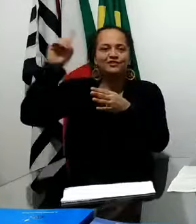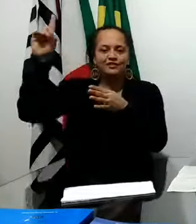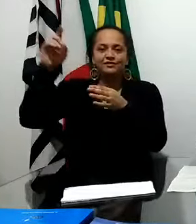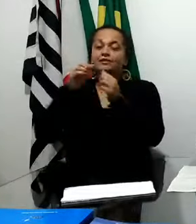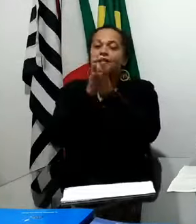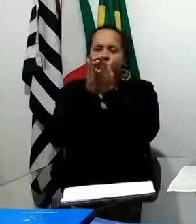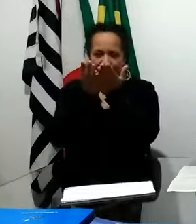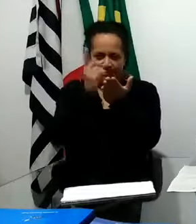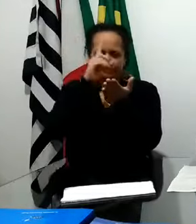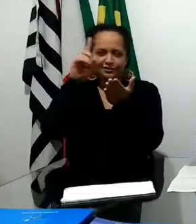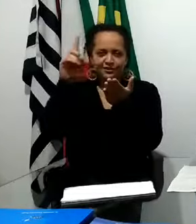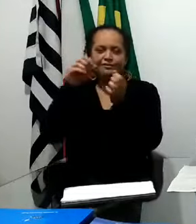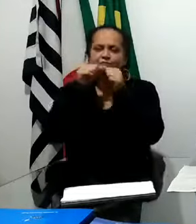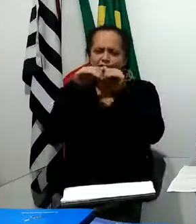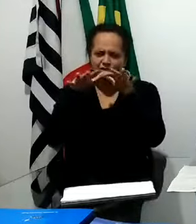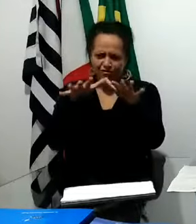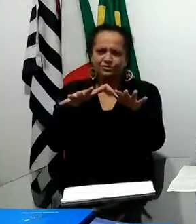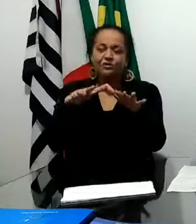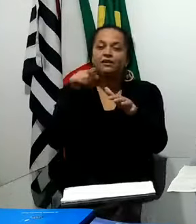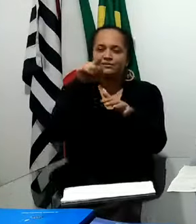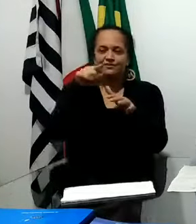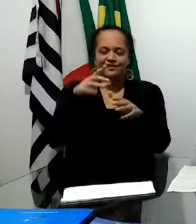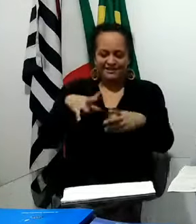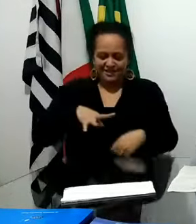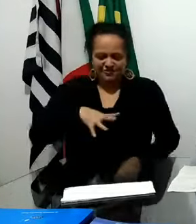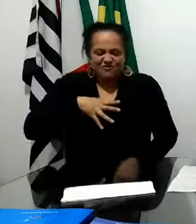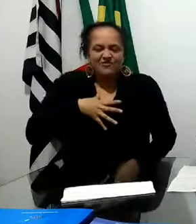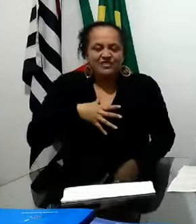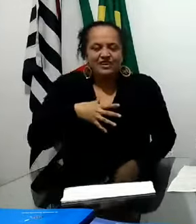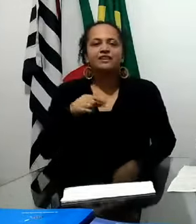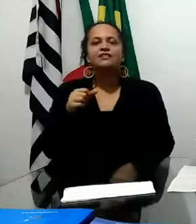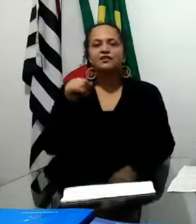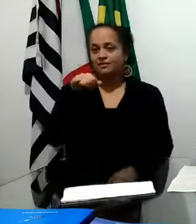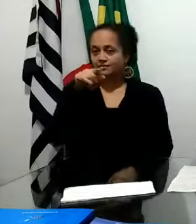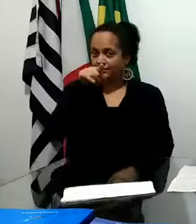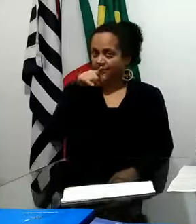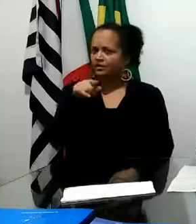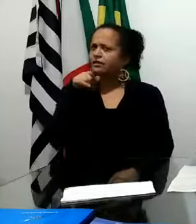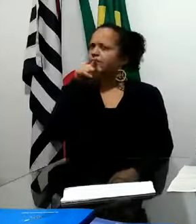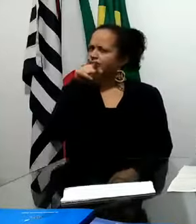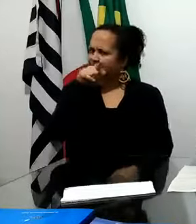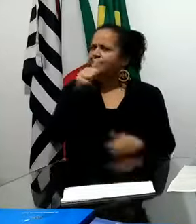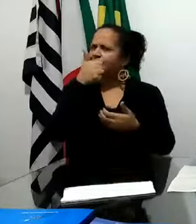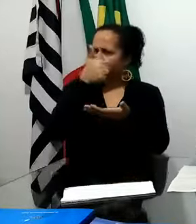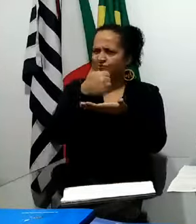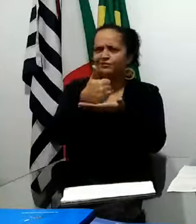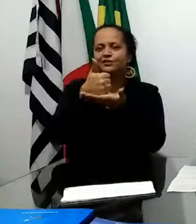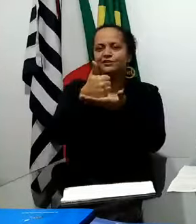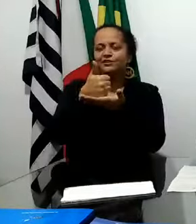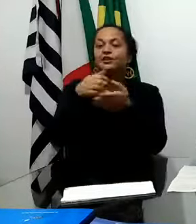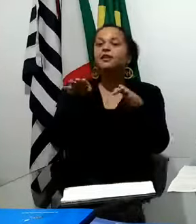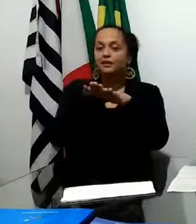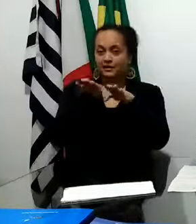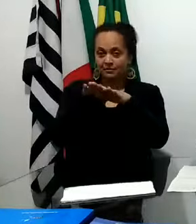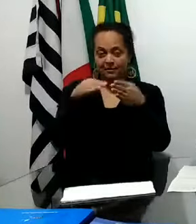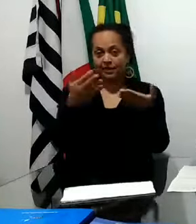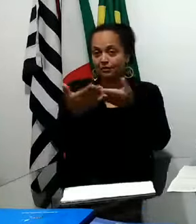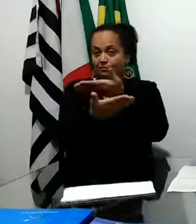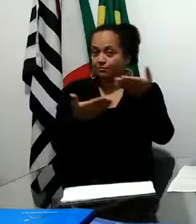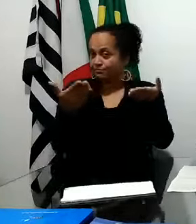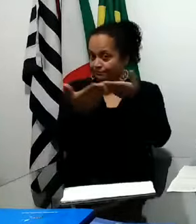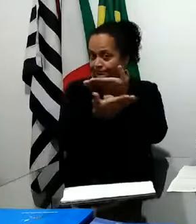se essa palavra te edificou, se você foi encorajado por essa palavra, eu peço que você curta, que você compartilhe, tá